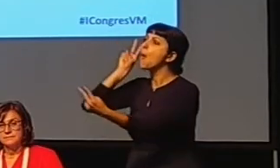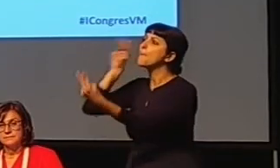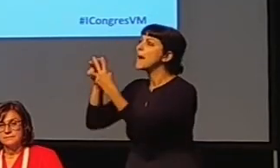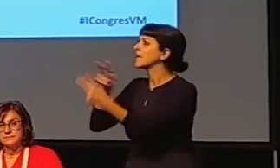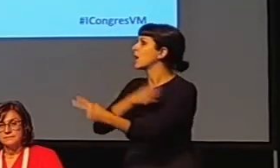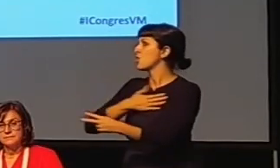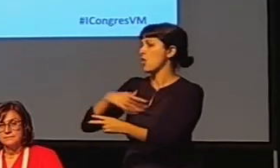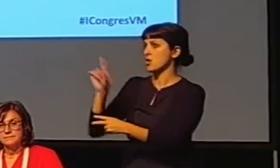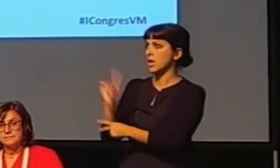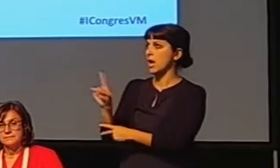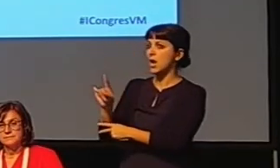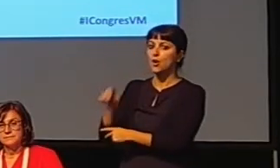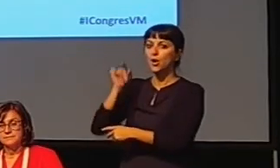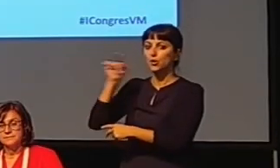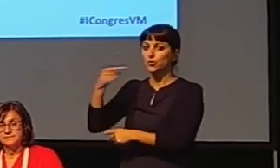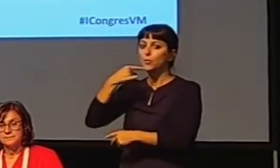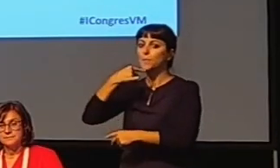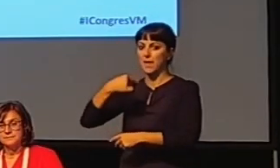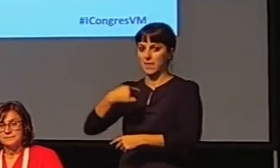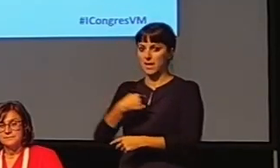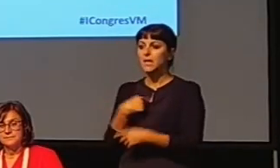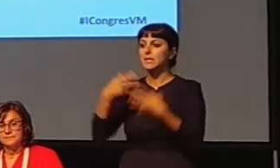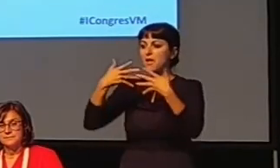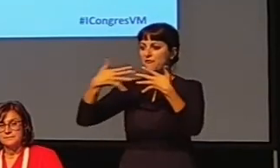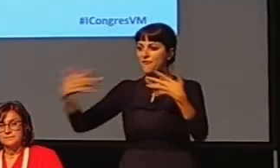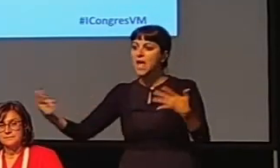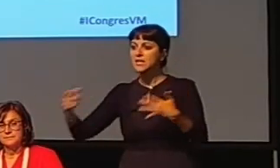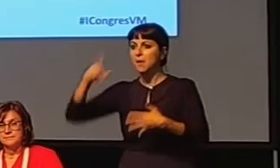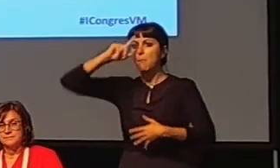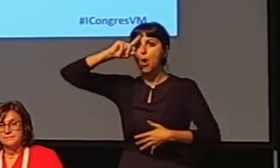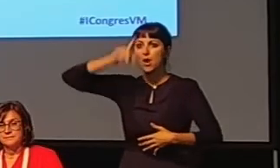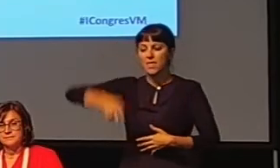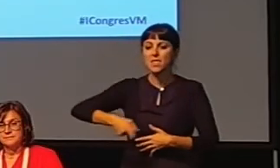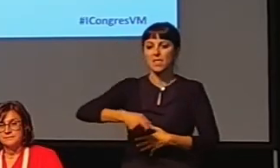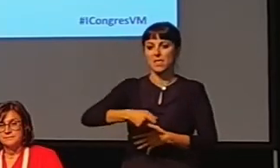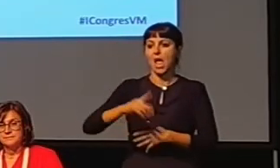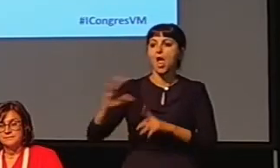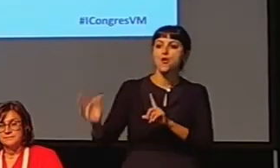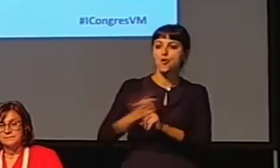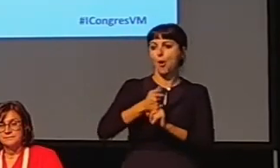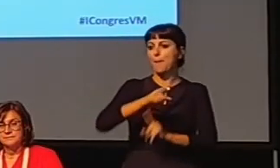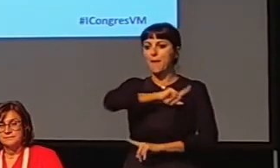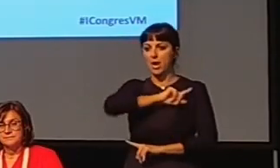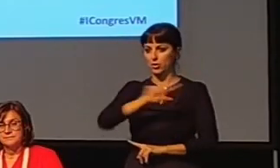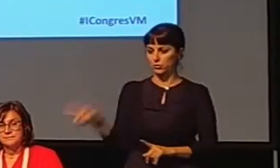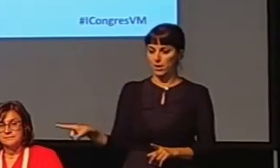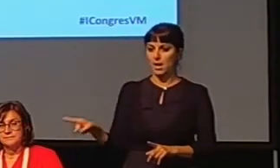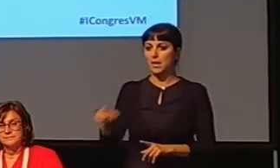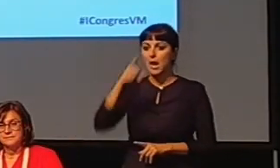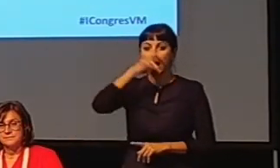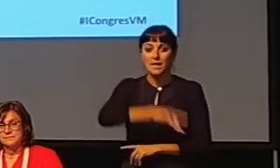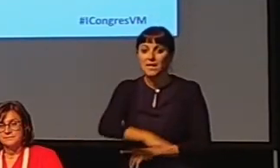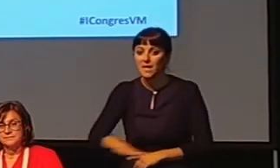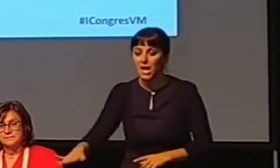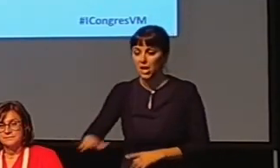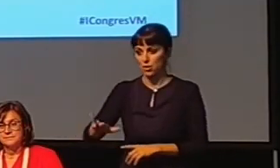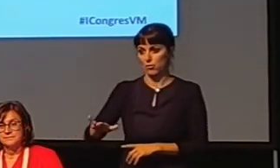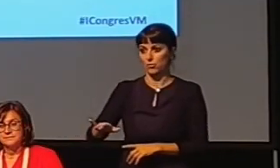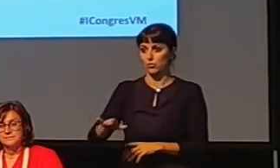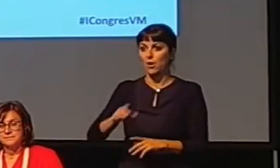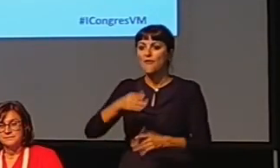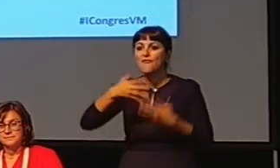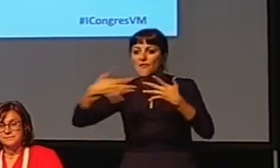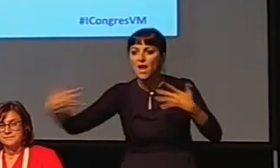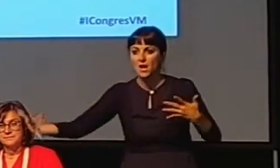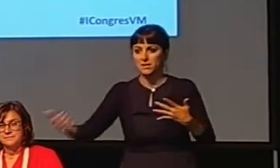me iba a encontrar ni la policía. O sea, hay frases de amenazas, de maltrato psicológico de estos niños que llevan desde los 3, 4,